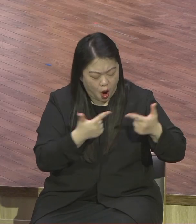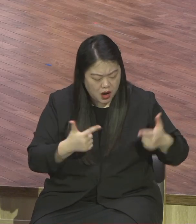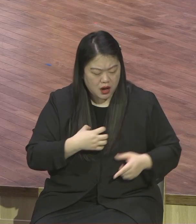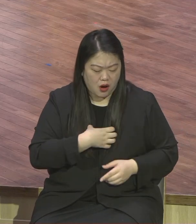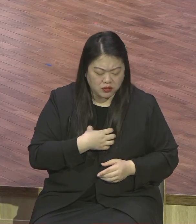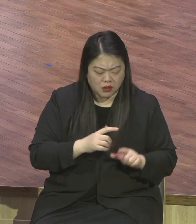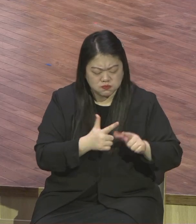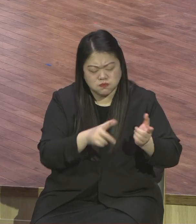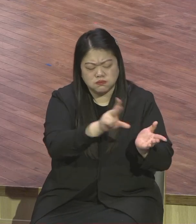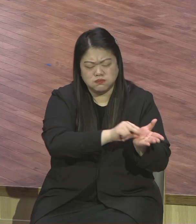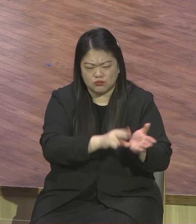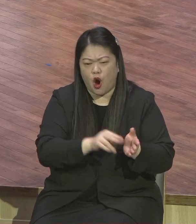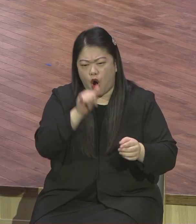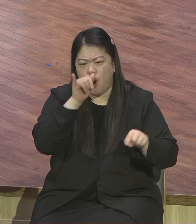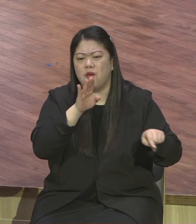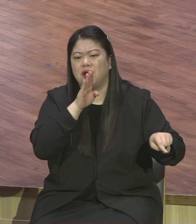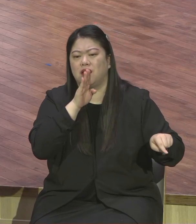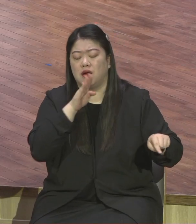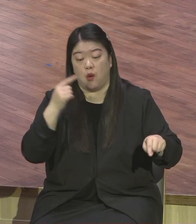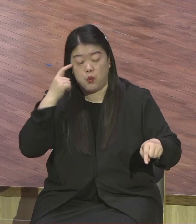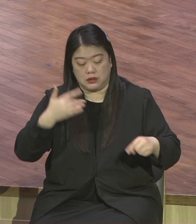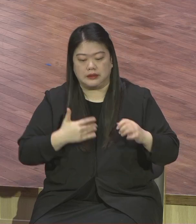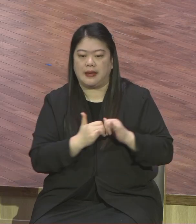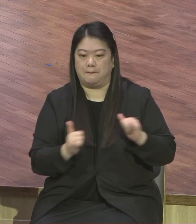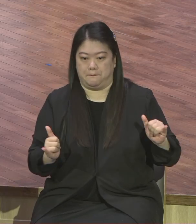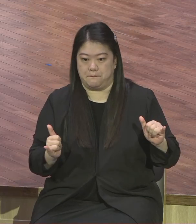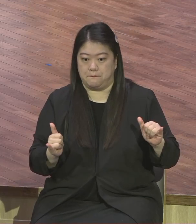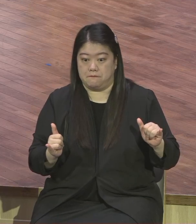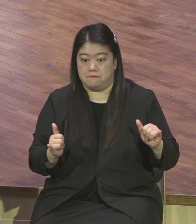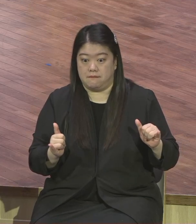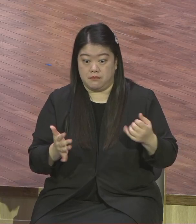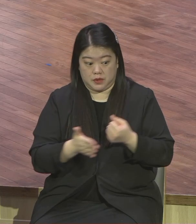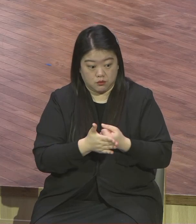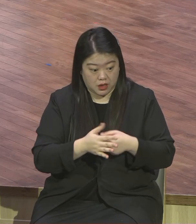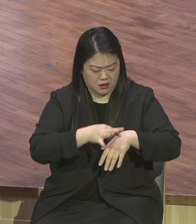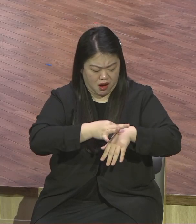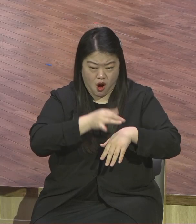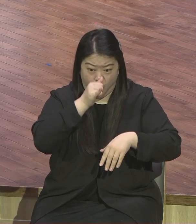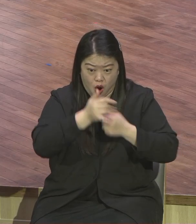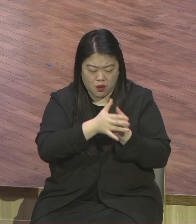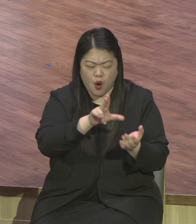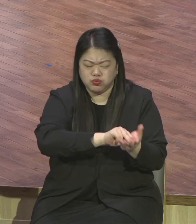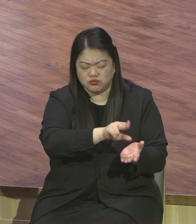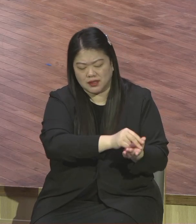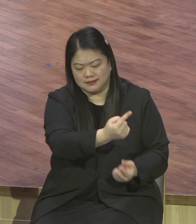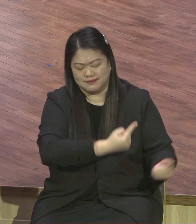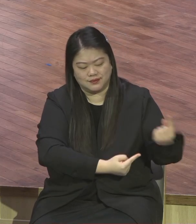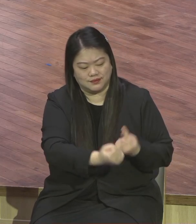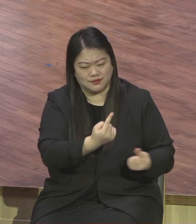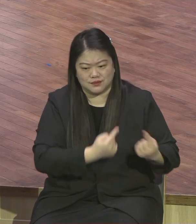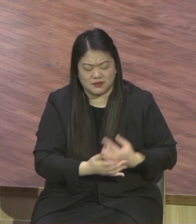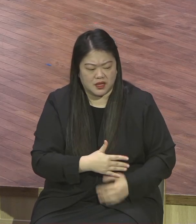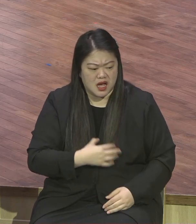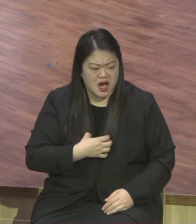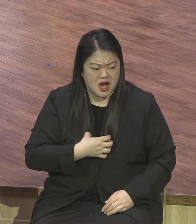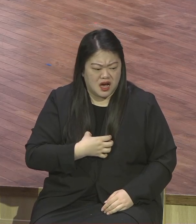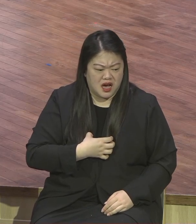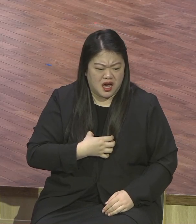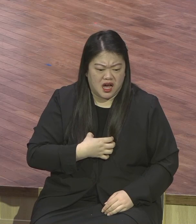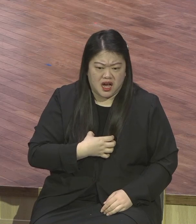온갖 걱정, 문제, 사건 계속 터집니다. 그거 걱정하지 마라 이